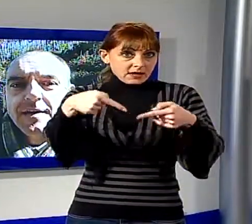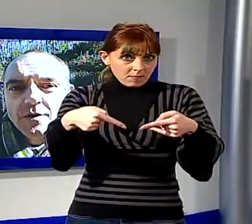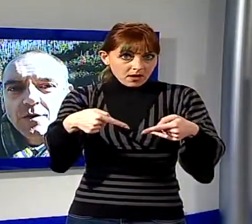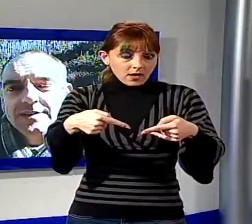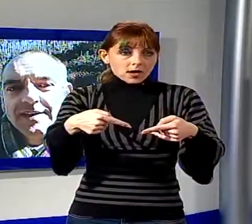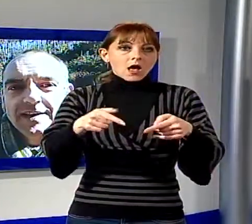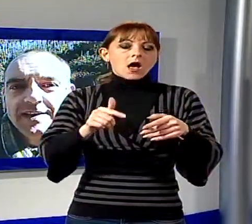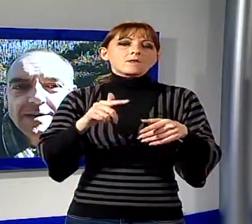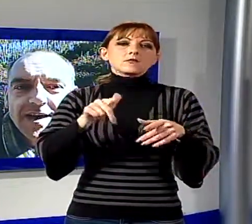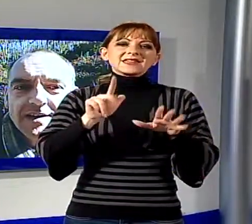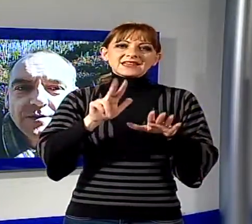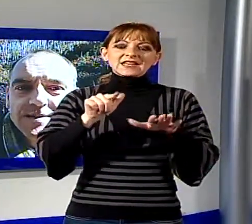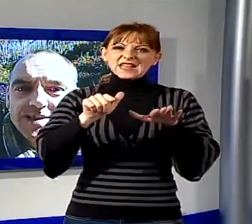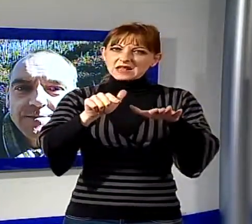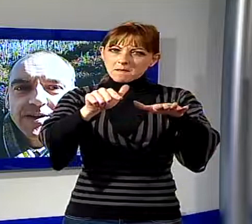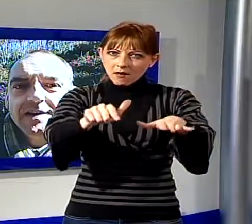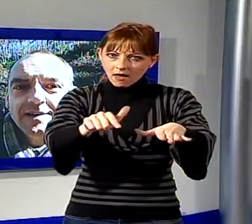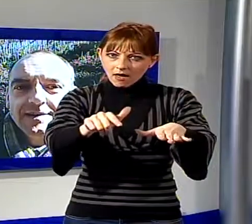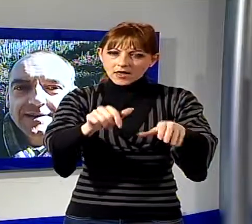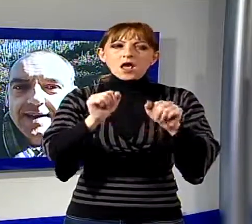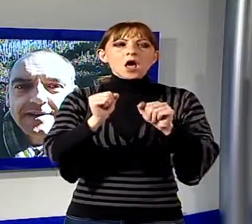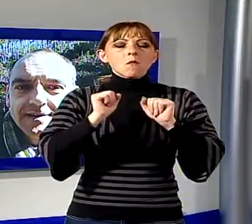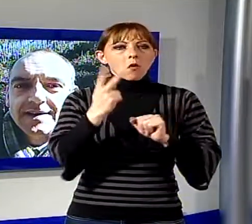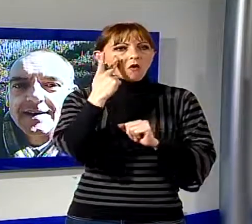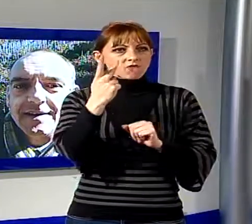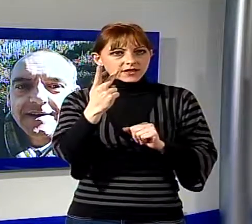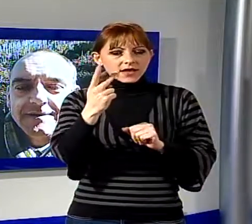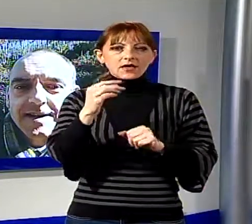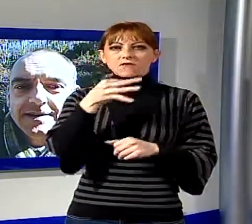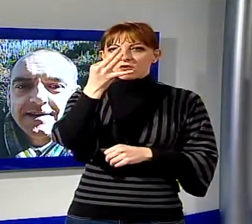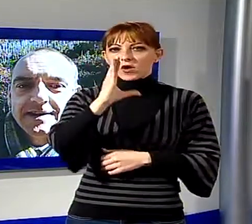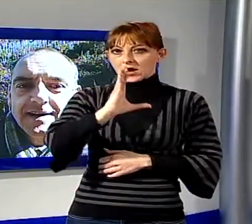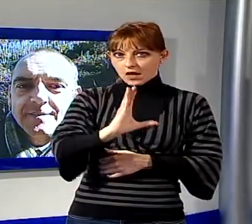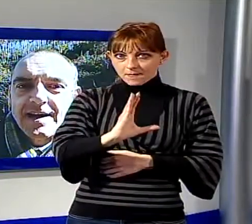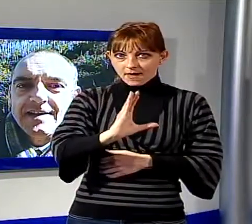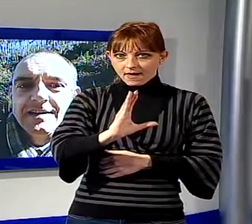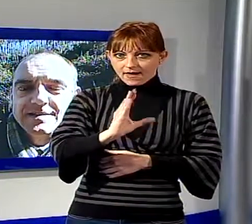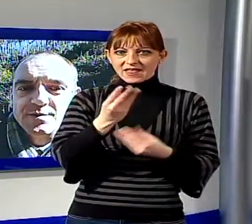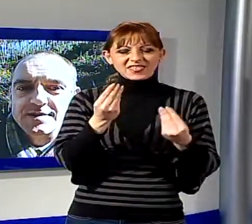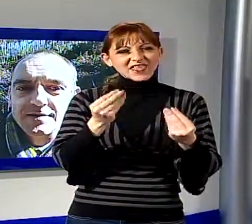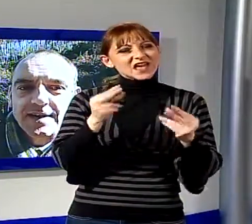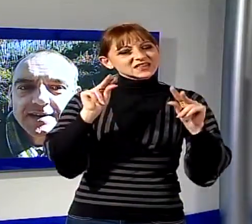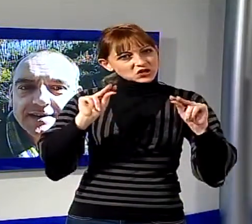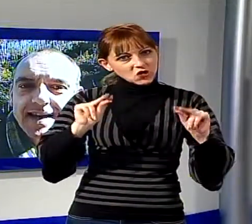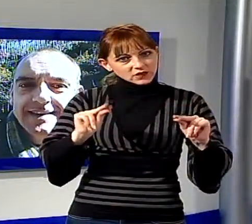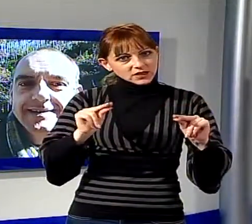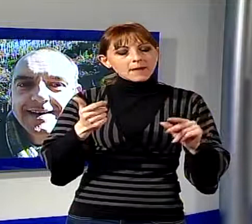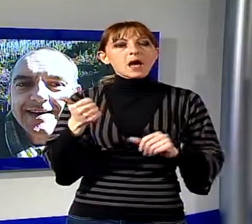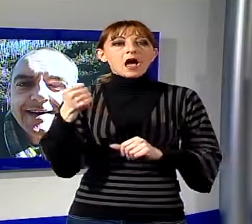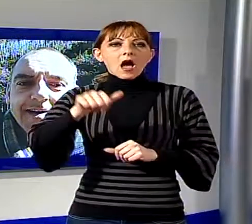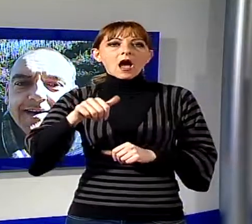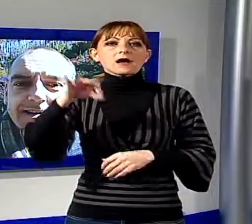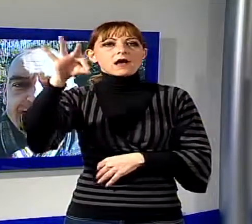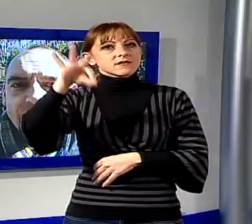consecutive, oltre alle camelie, come sempre il tè che viene dalla camelia, l'esposizione anche di